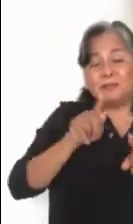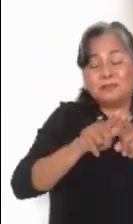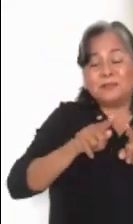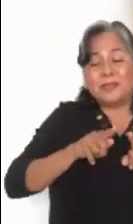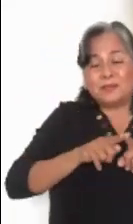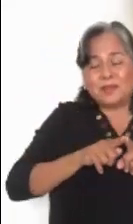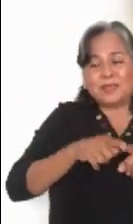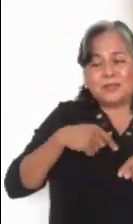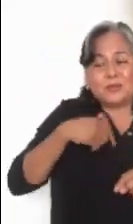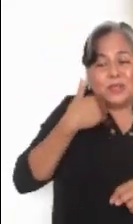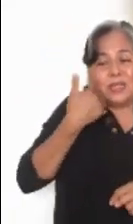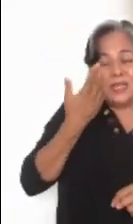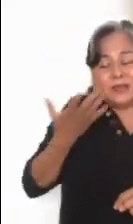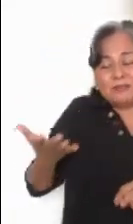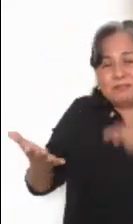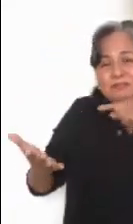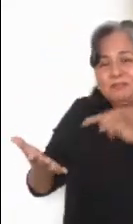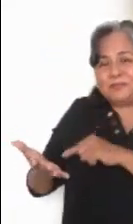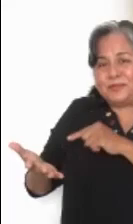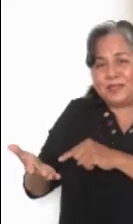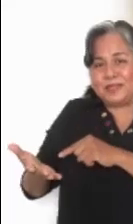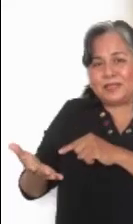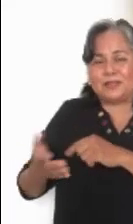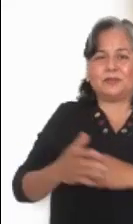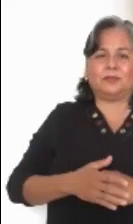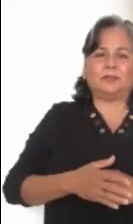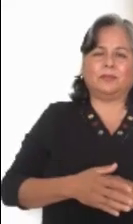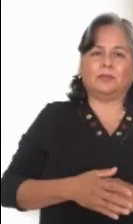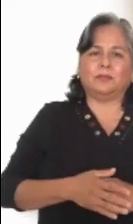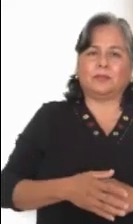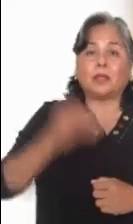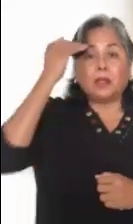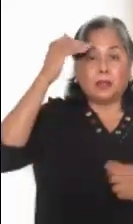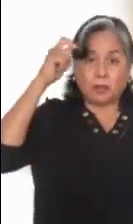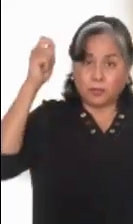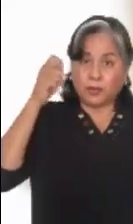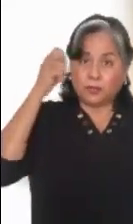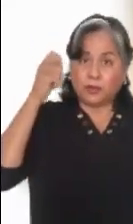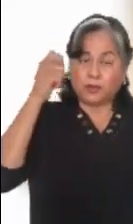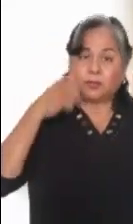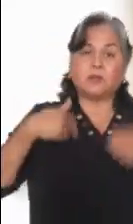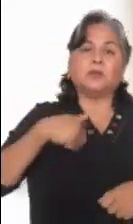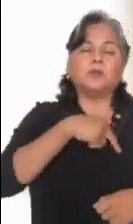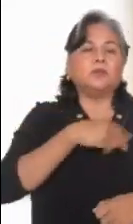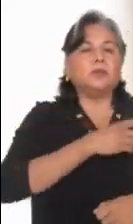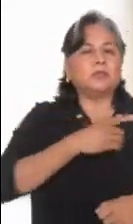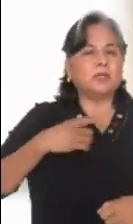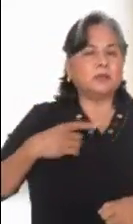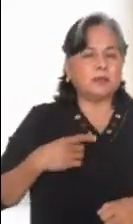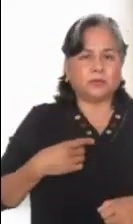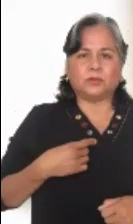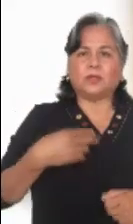de nuestros propios instintos. La cuaresma es tiempo de